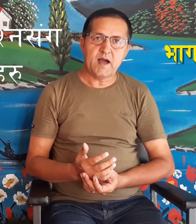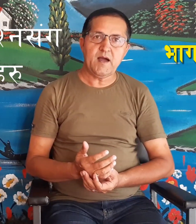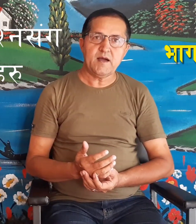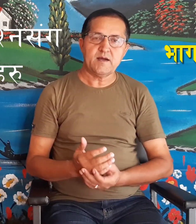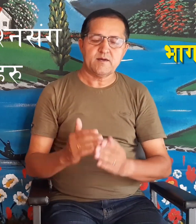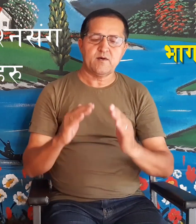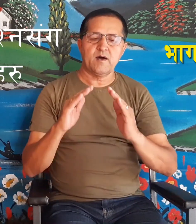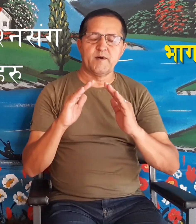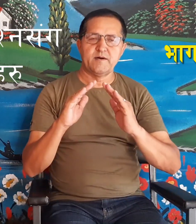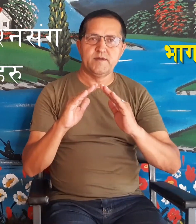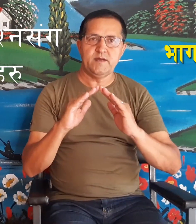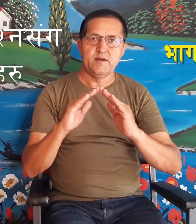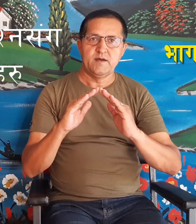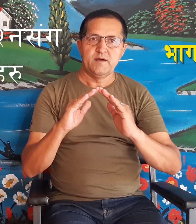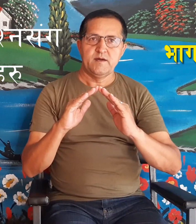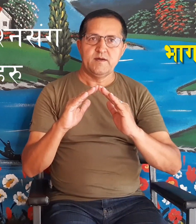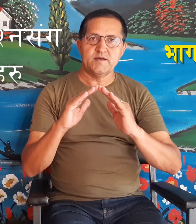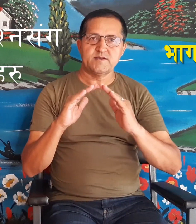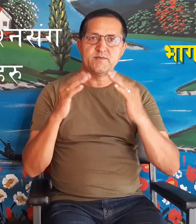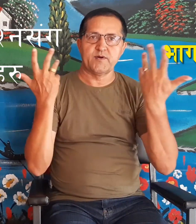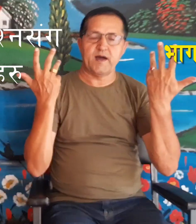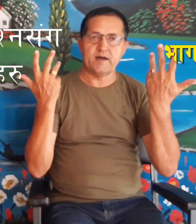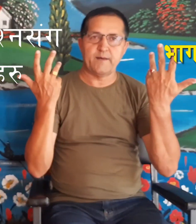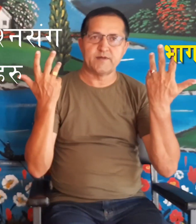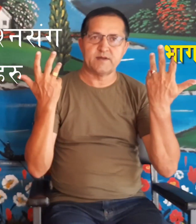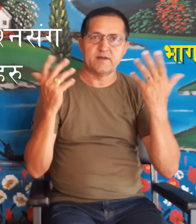कहाँ घर बनाउने, यस्तो फुकाएर आफूतिर